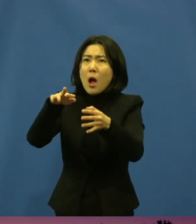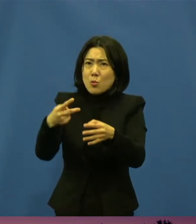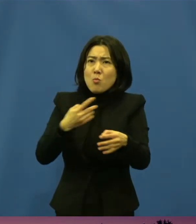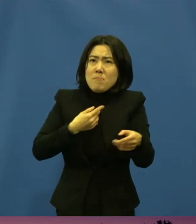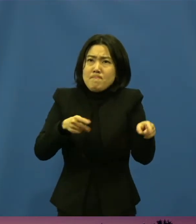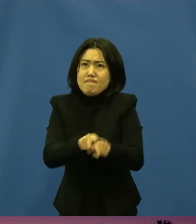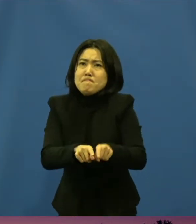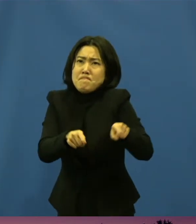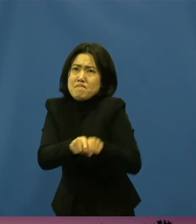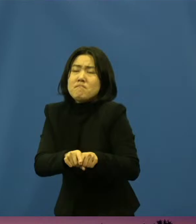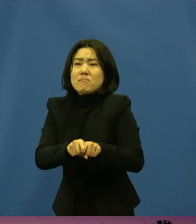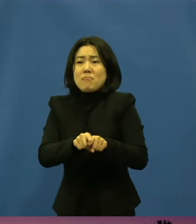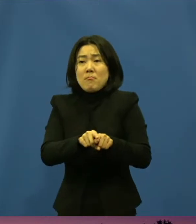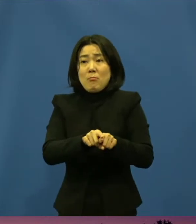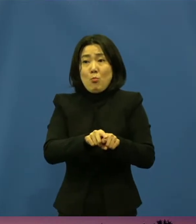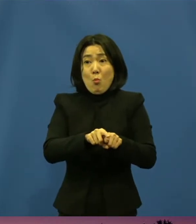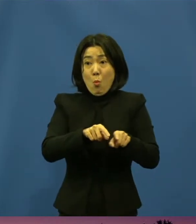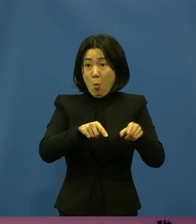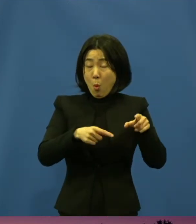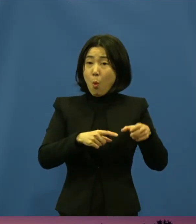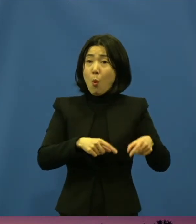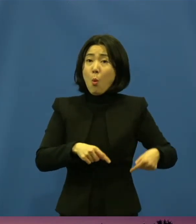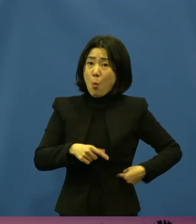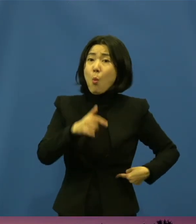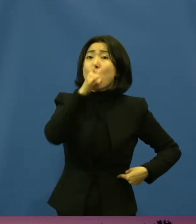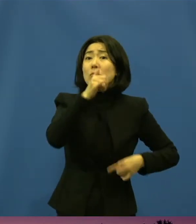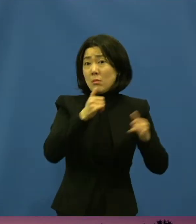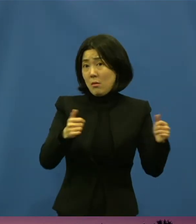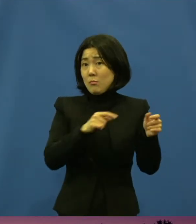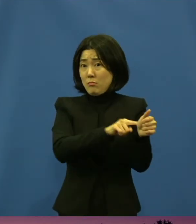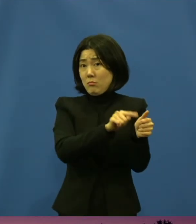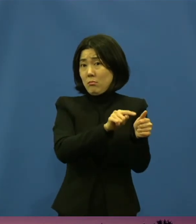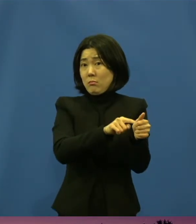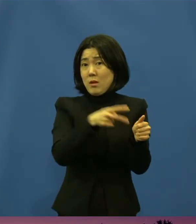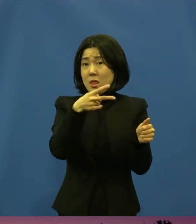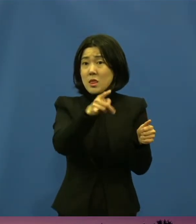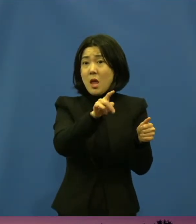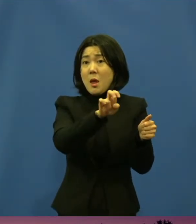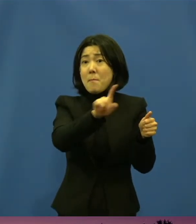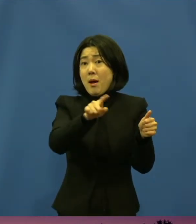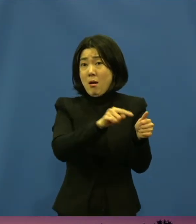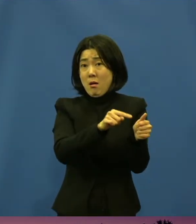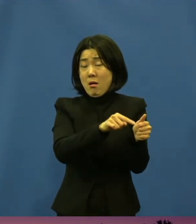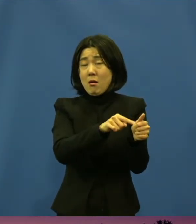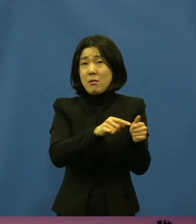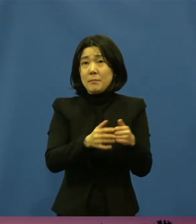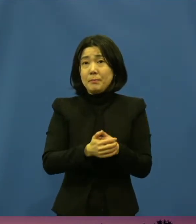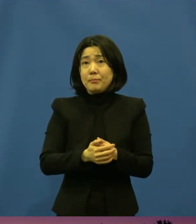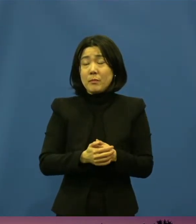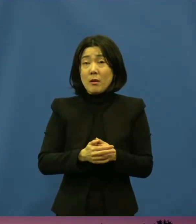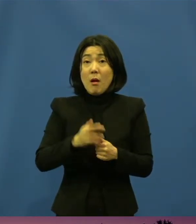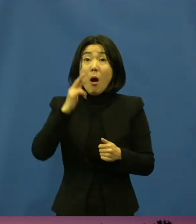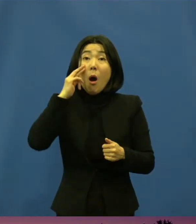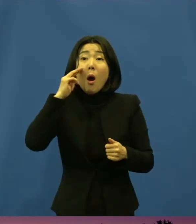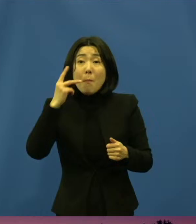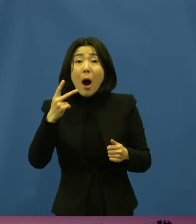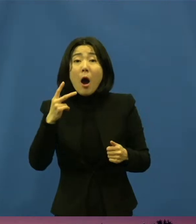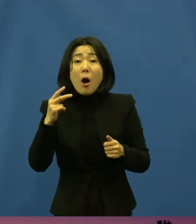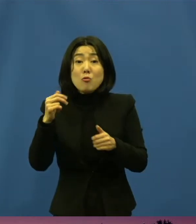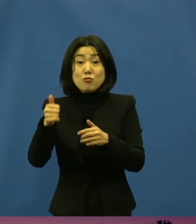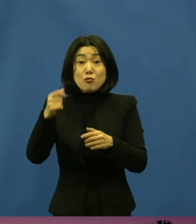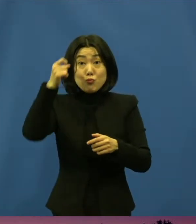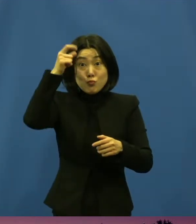여러분, 바울이 누굽니까? 바울이야말로 영적인 거장입니다. 거장, 그죠? 바울과 같은